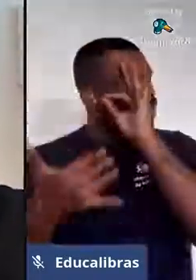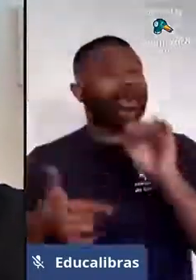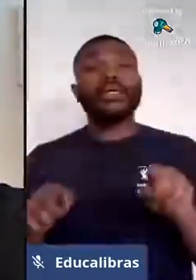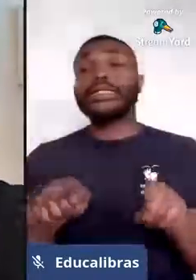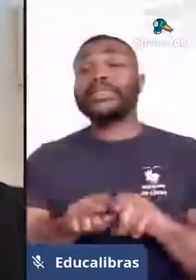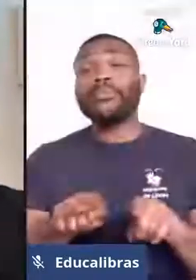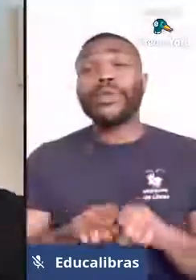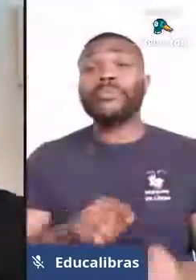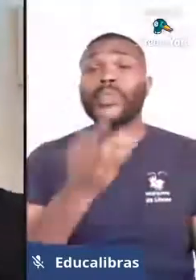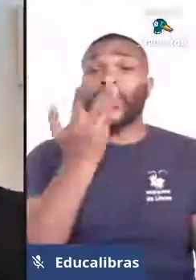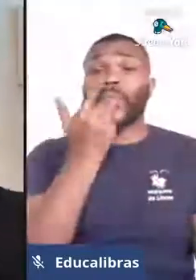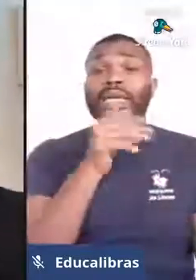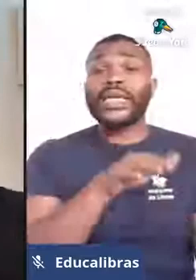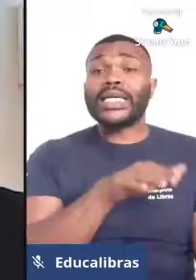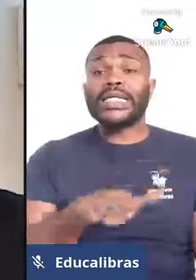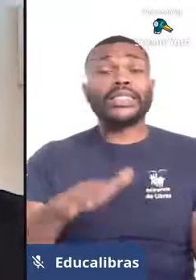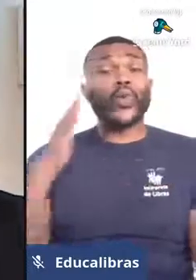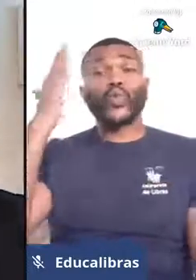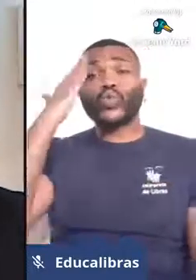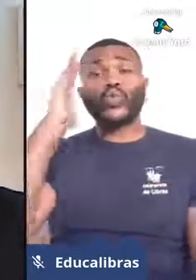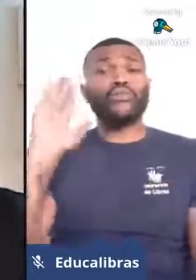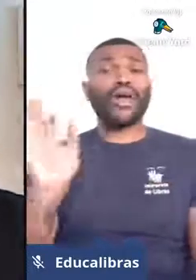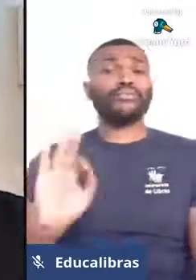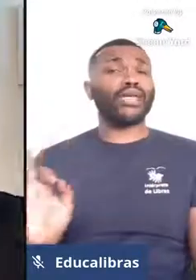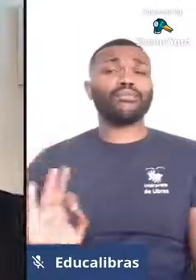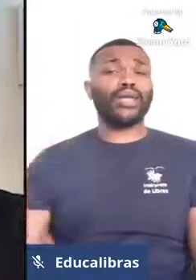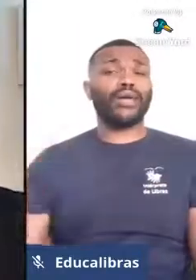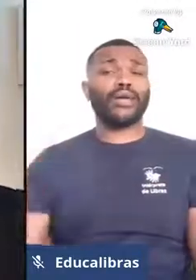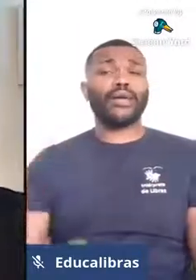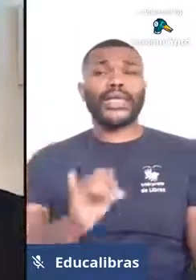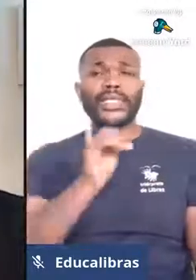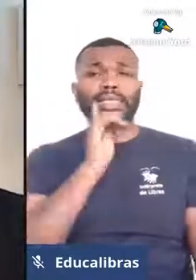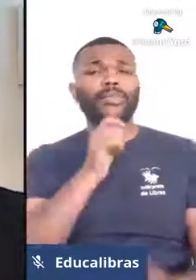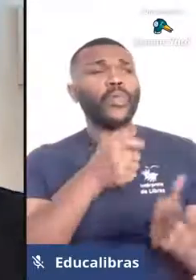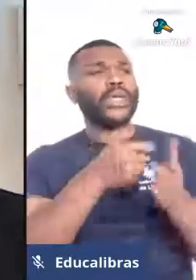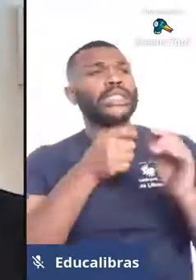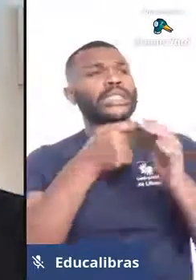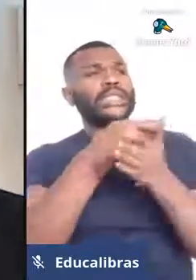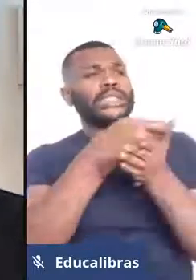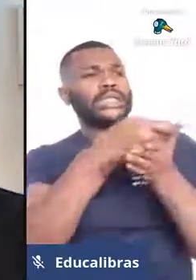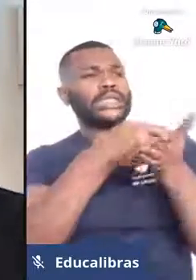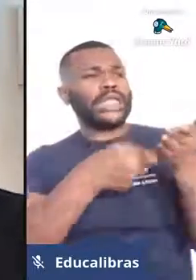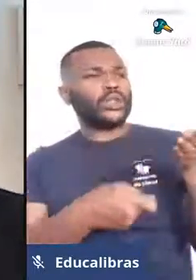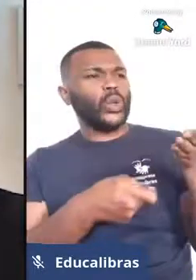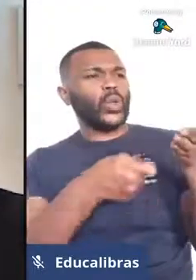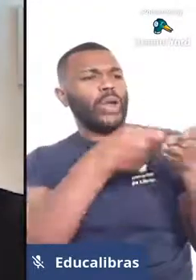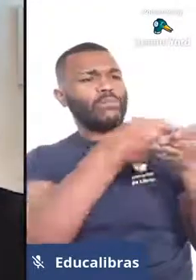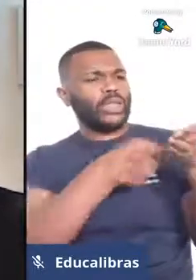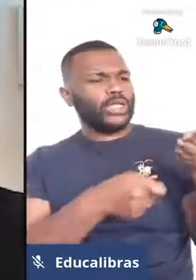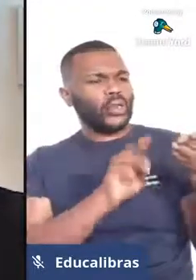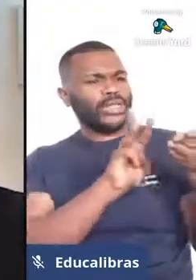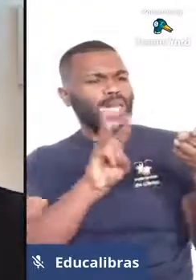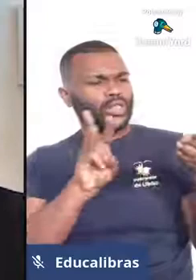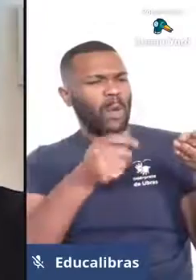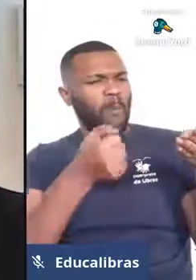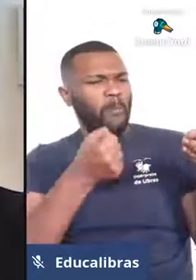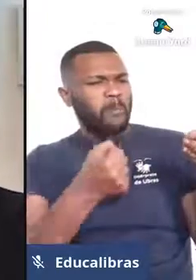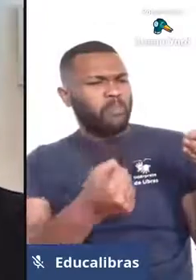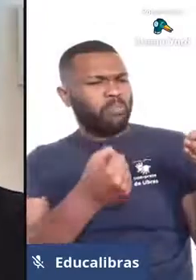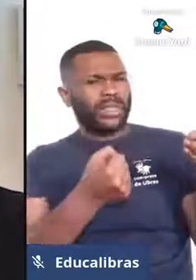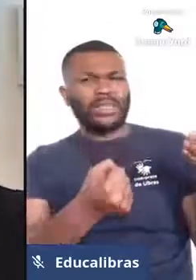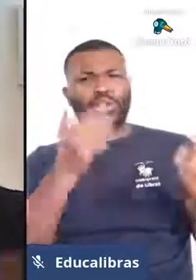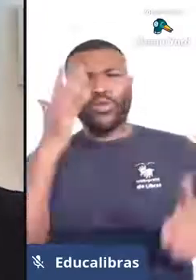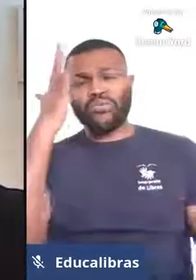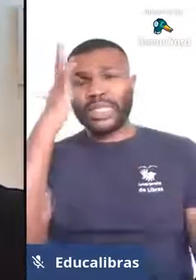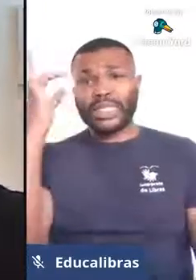entender um texto cheio de mesóclises e ênclises. Então, a acessibilidade ela é para todos.